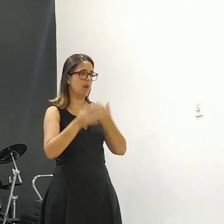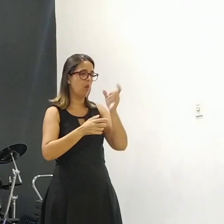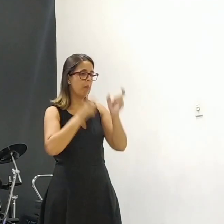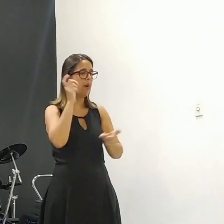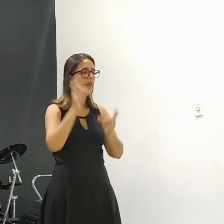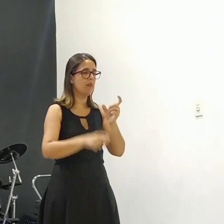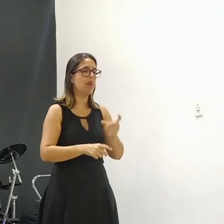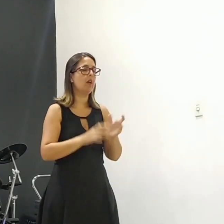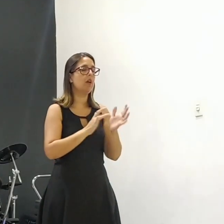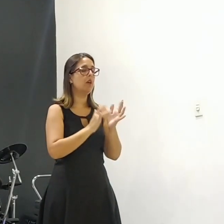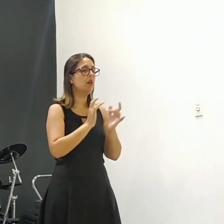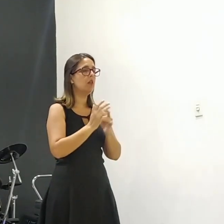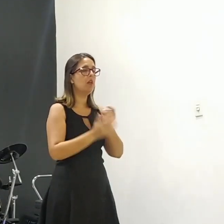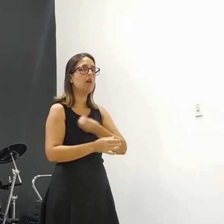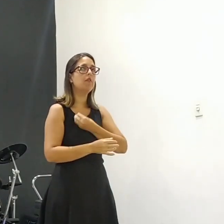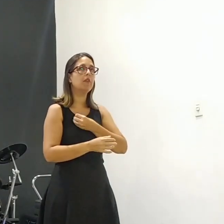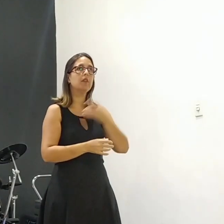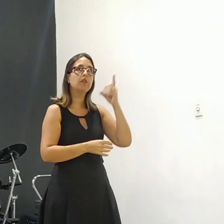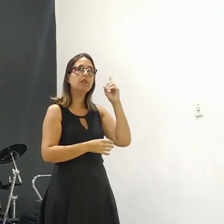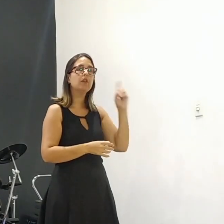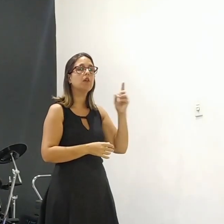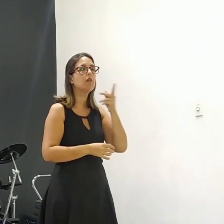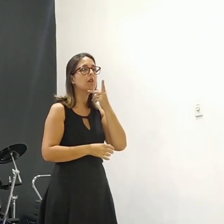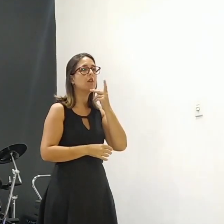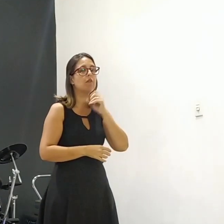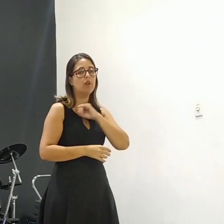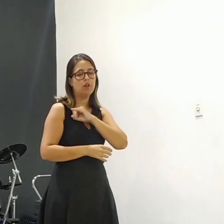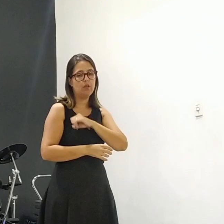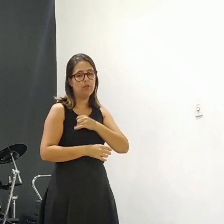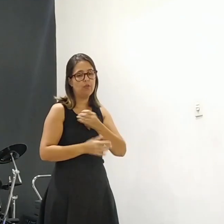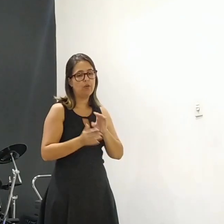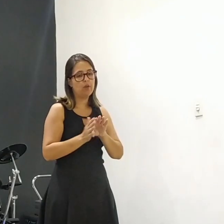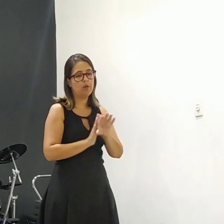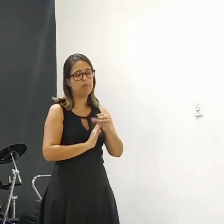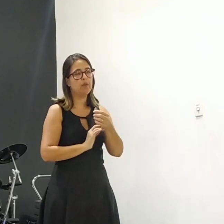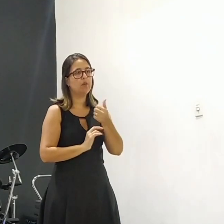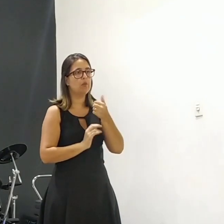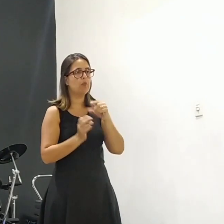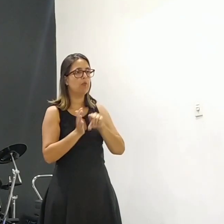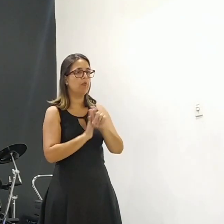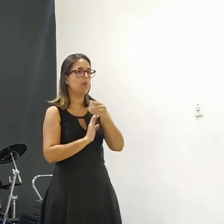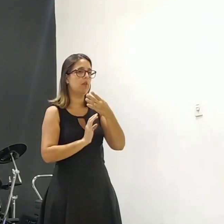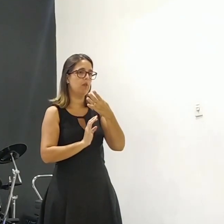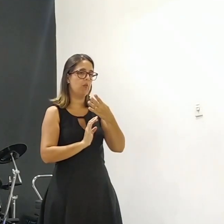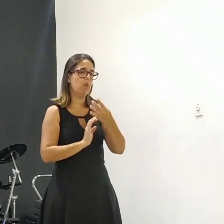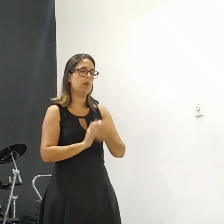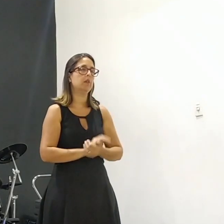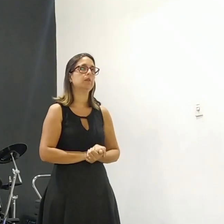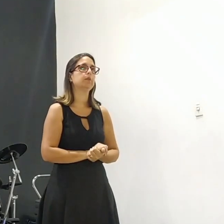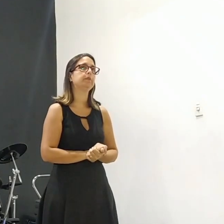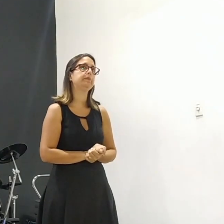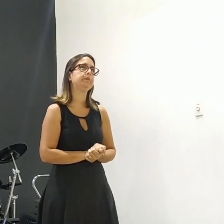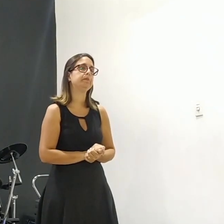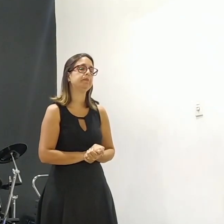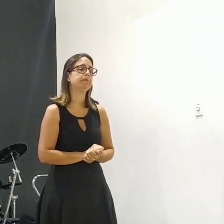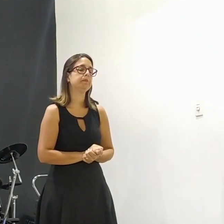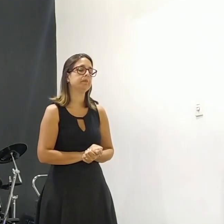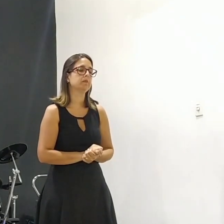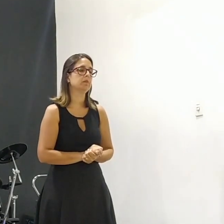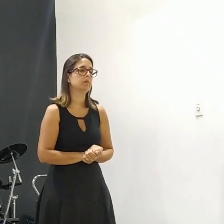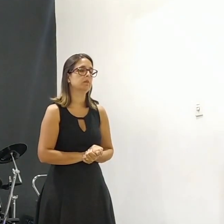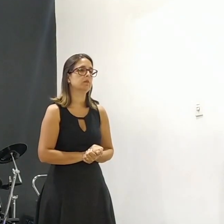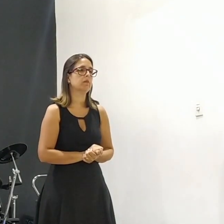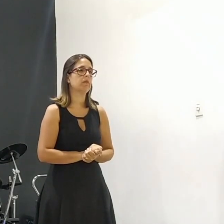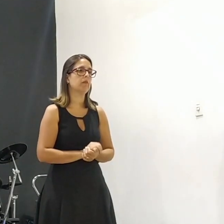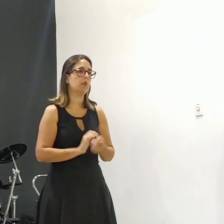de Deus. E ele diz lá em João 1,4, o Evangelho de João, capítulo 1, versículo 4, já